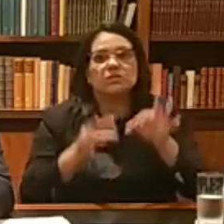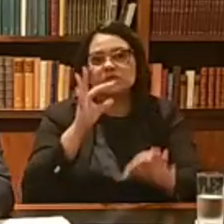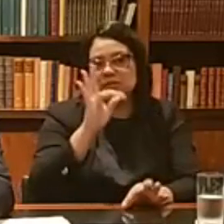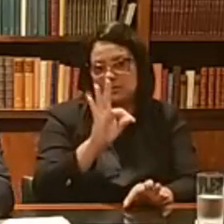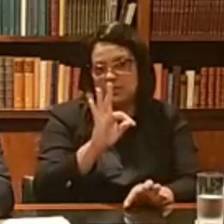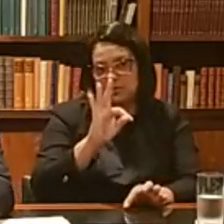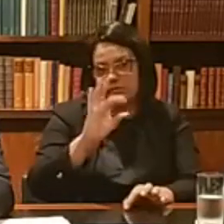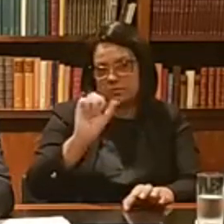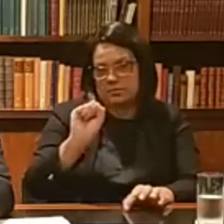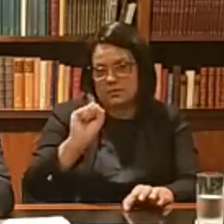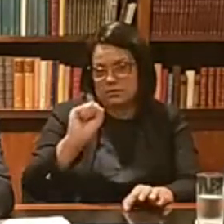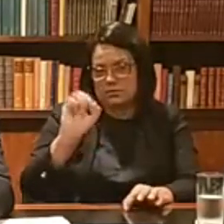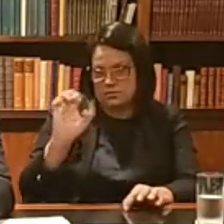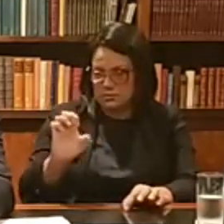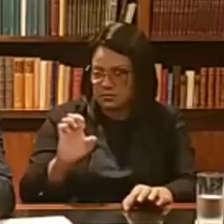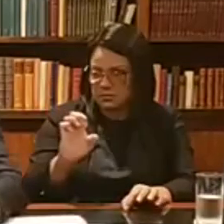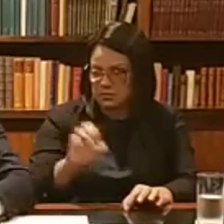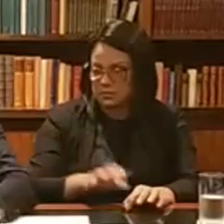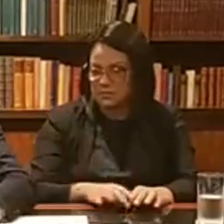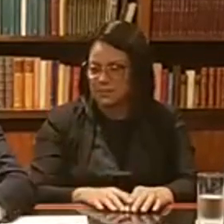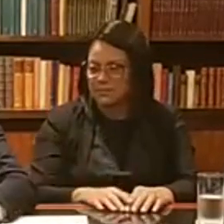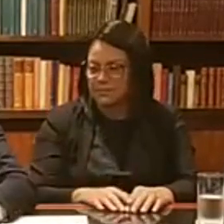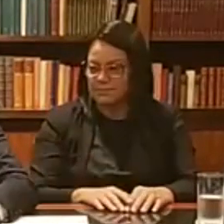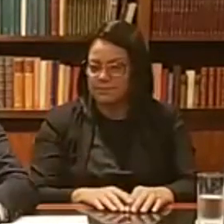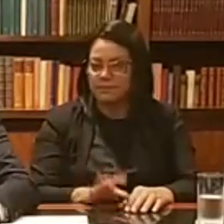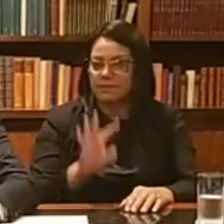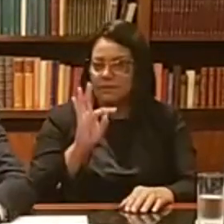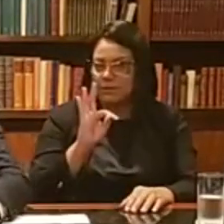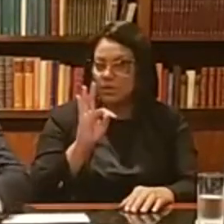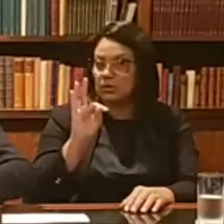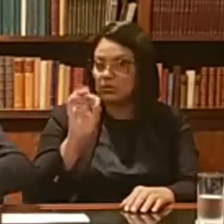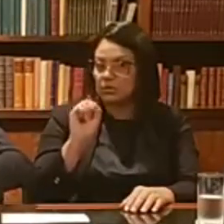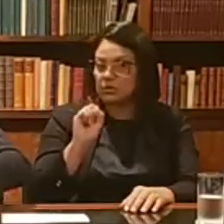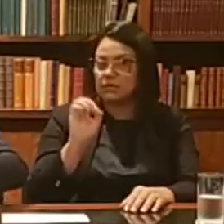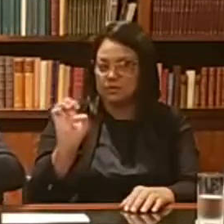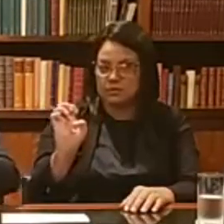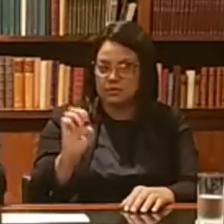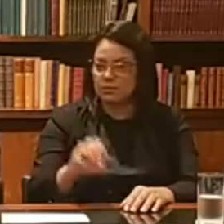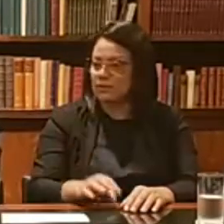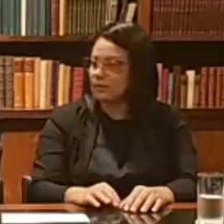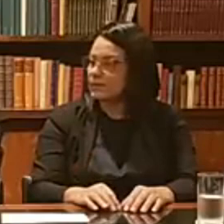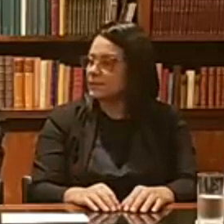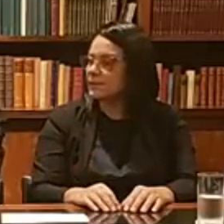Eleitoral, está aqui, o Tribunal Superior Eleitoral